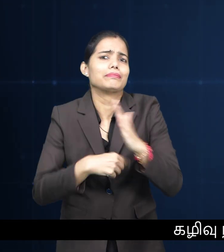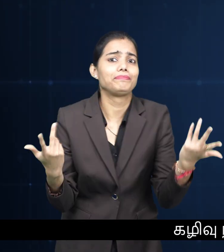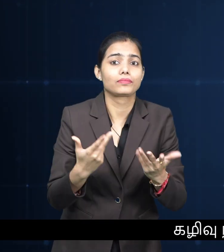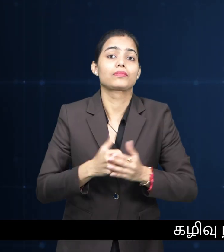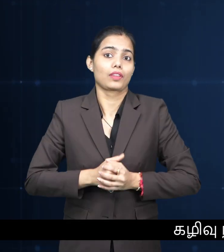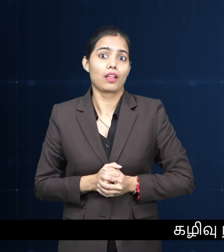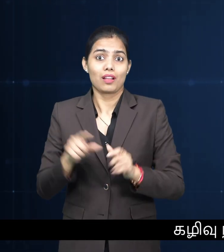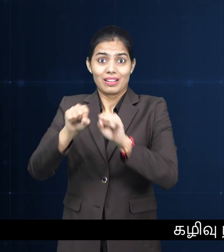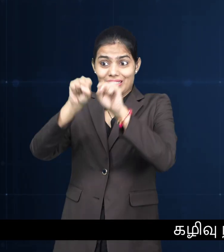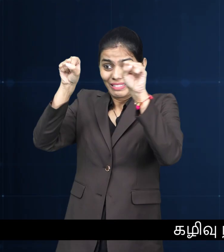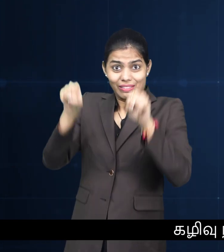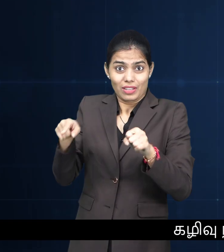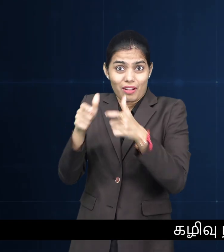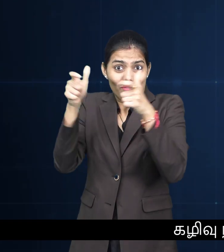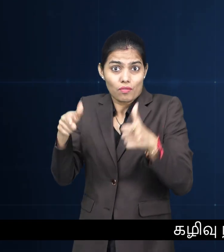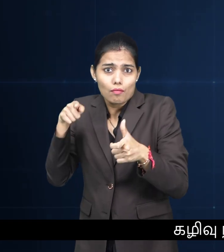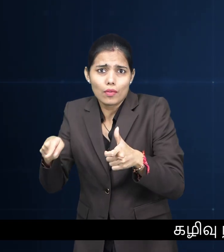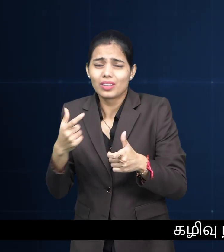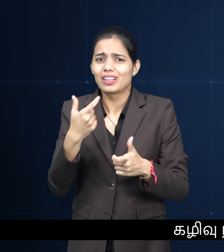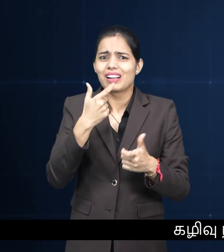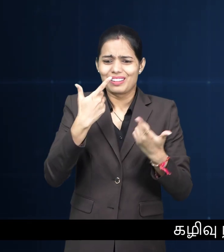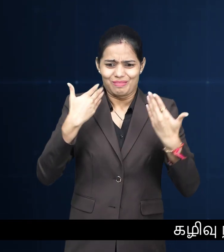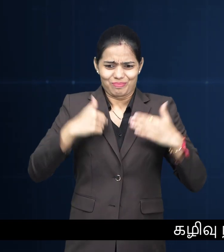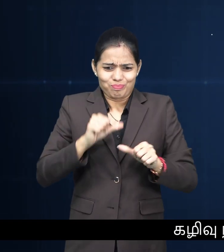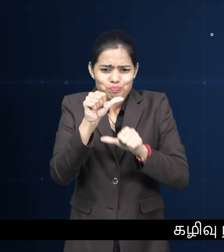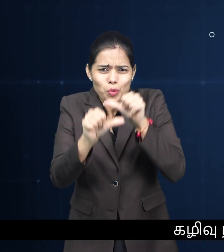கழிவு நீக்க மண்டலத்தின்